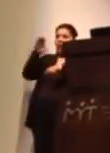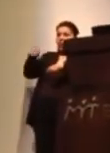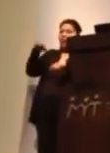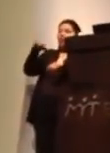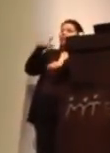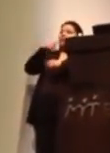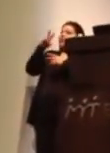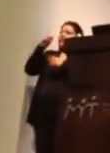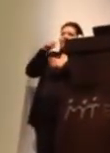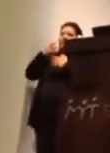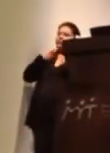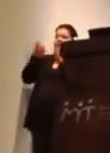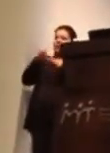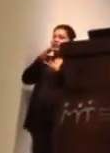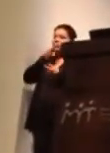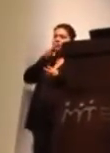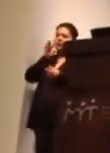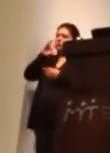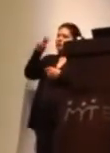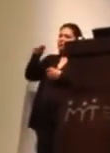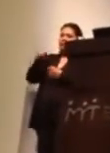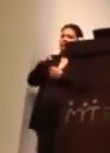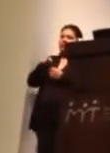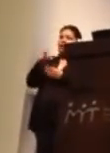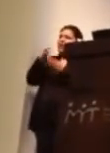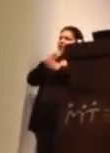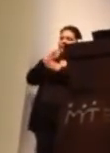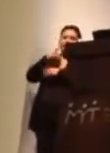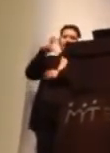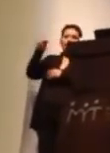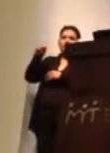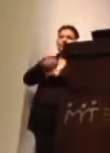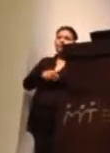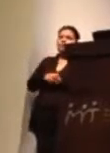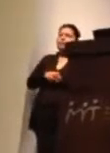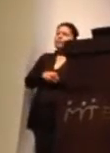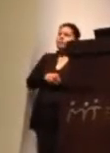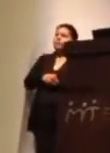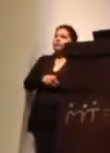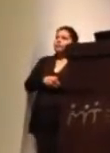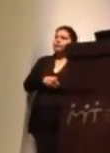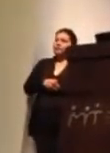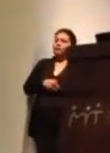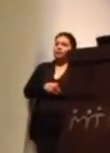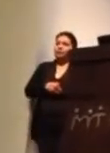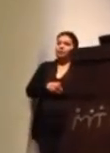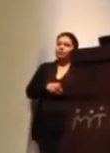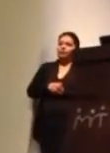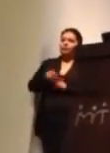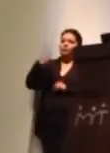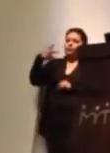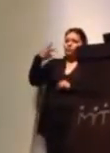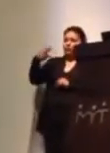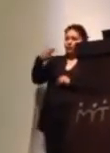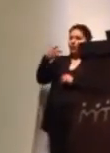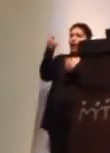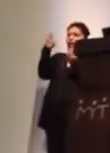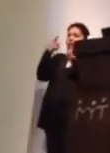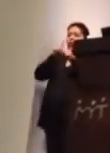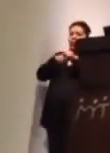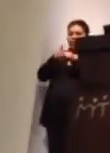no es recomendable, los tés no son recomendables, los cafés tampoco son recomendables, y también algunos